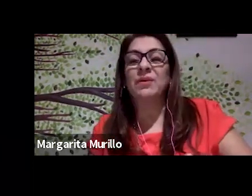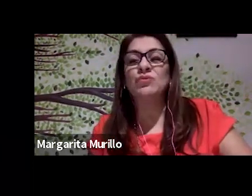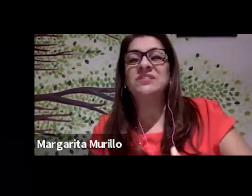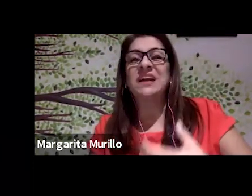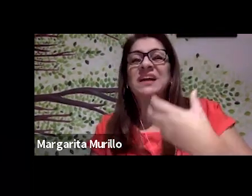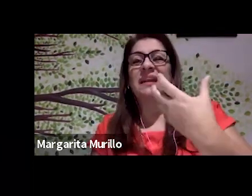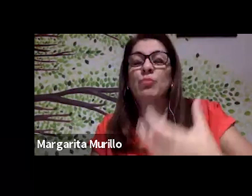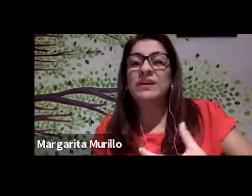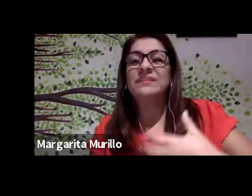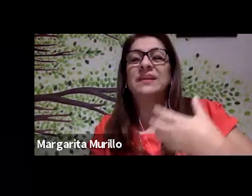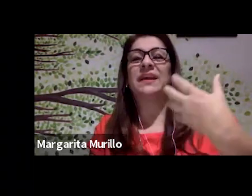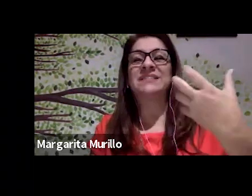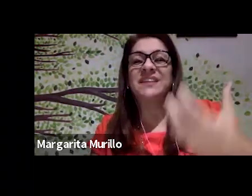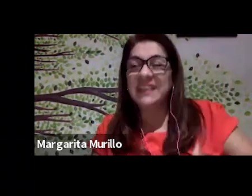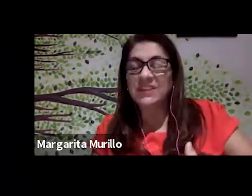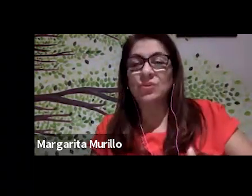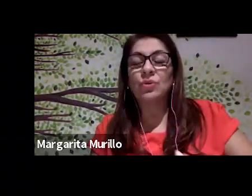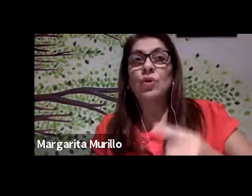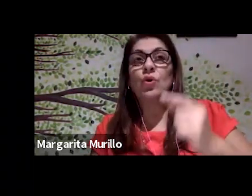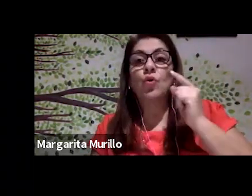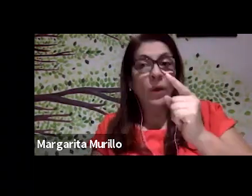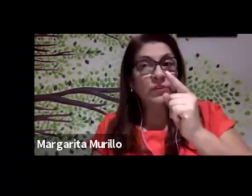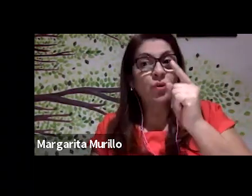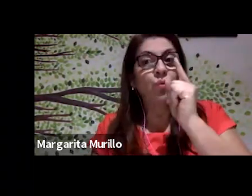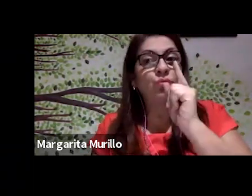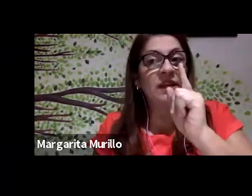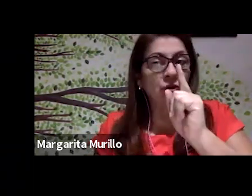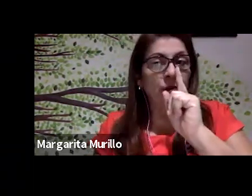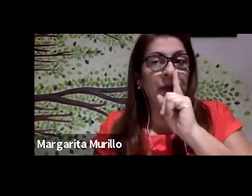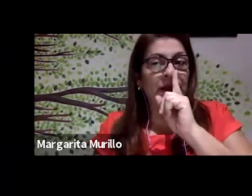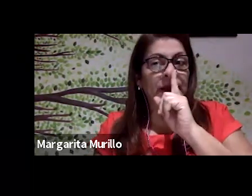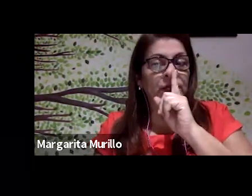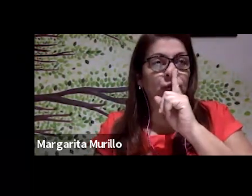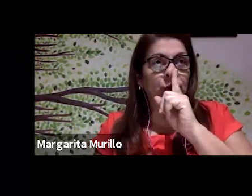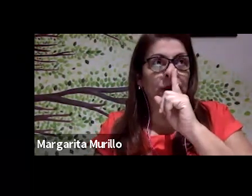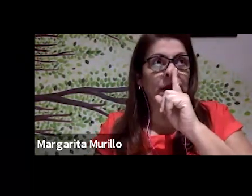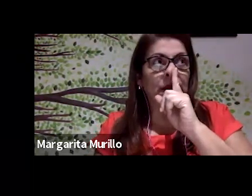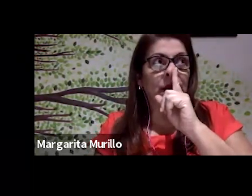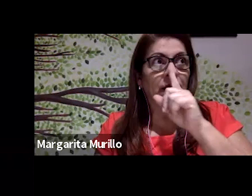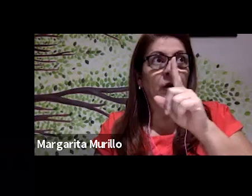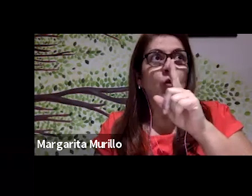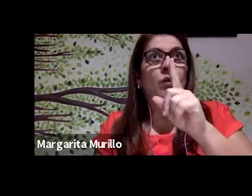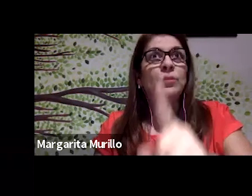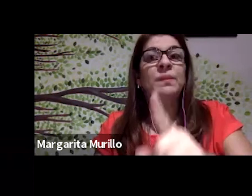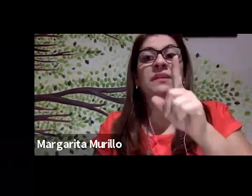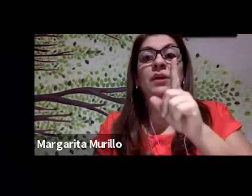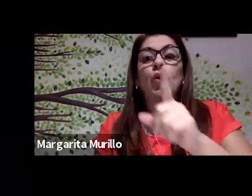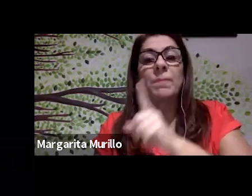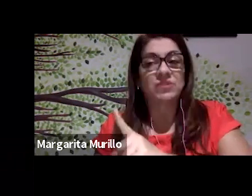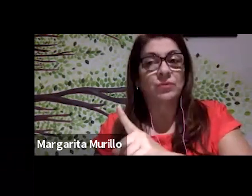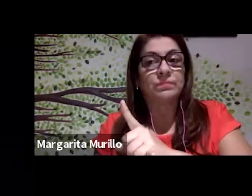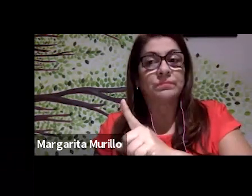necrofilia me gusta la muerte hacer daño cuando un niño pierde esto y una niña cuando